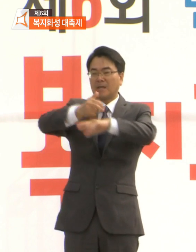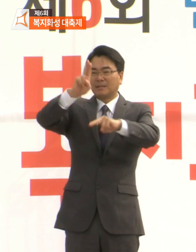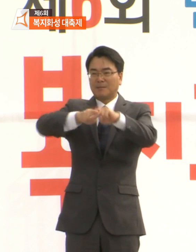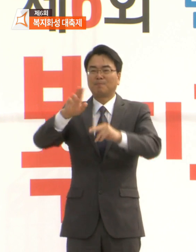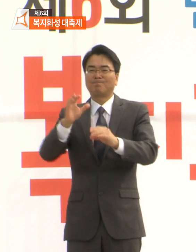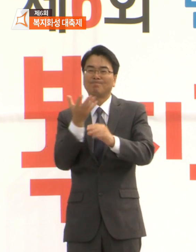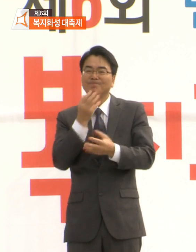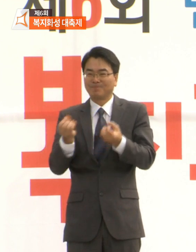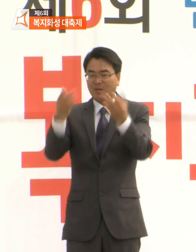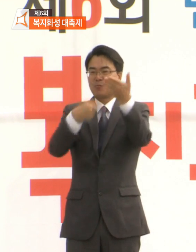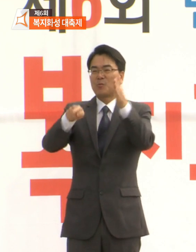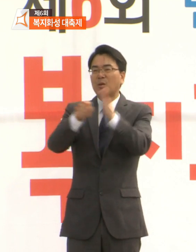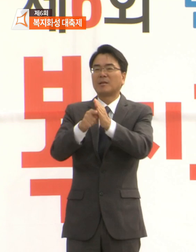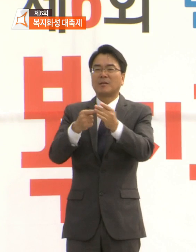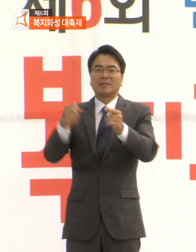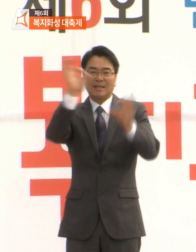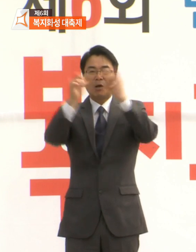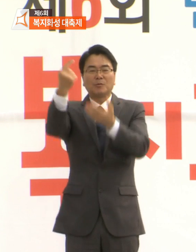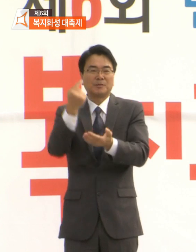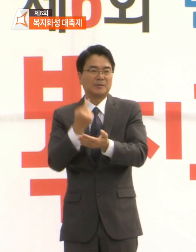자리를 빛내주시기 위해 참석하신